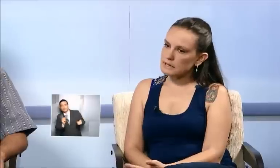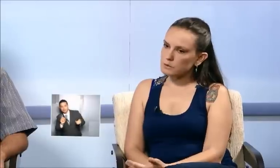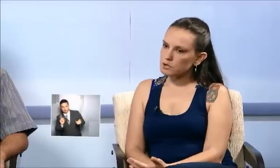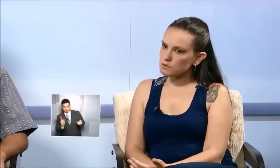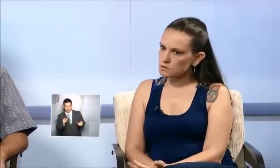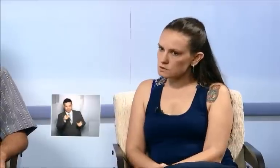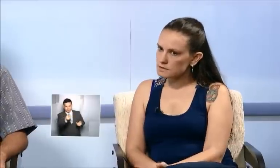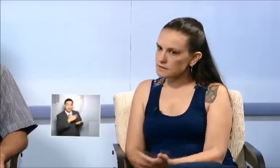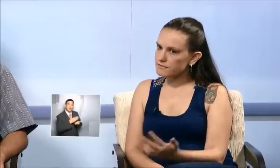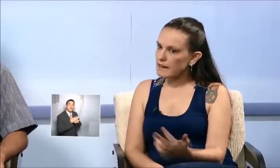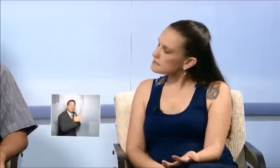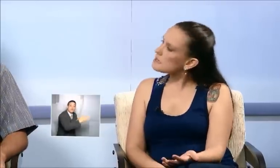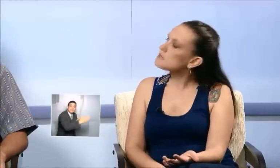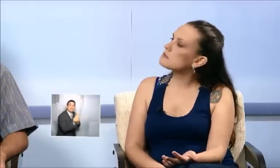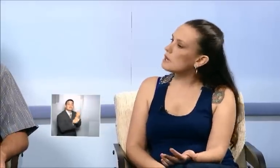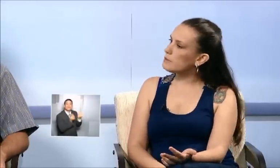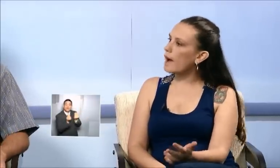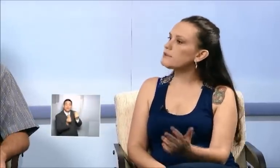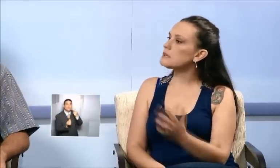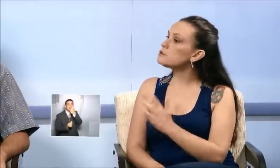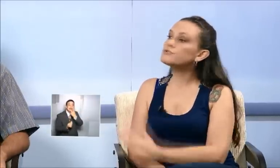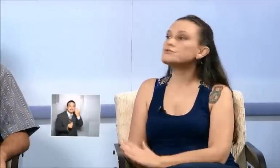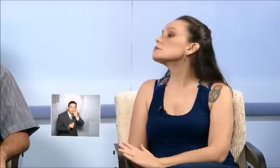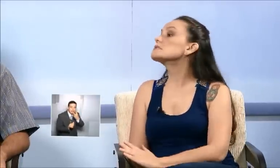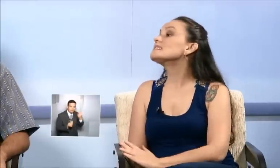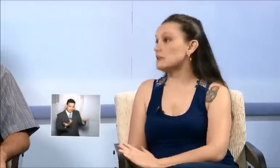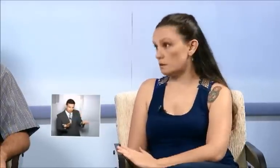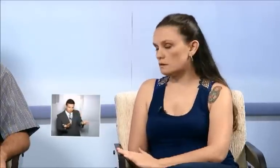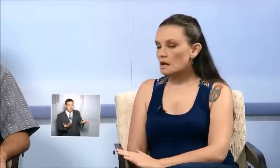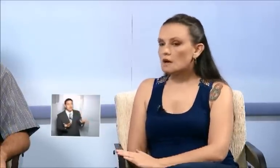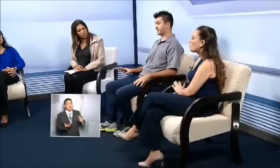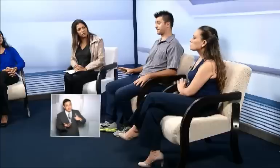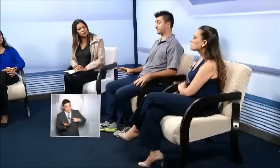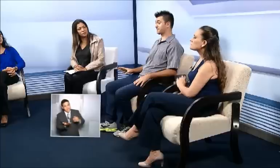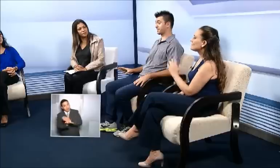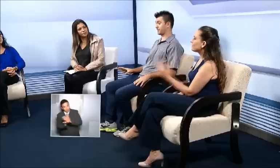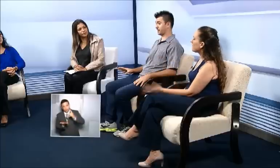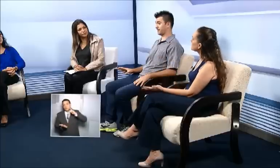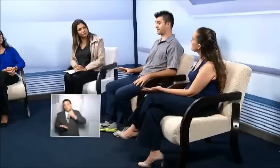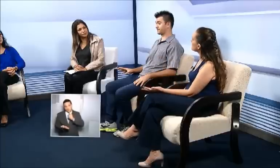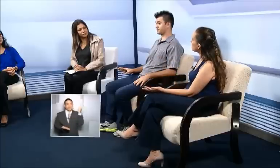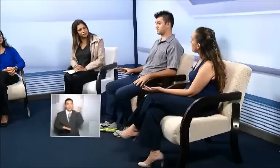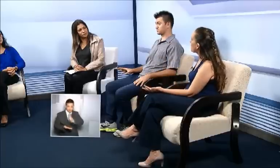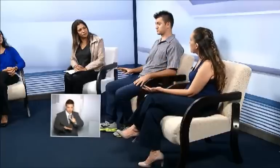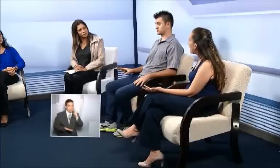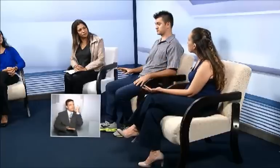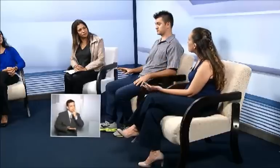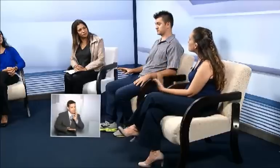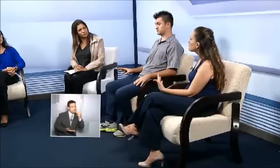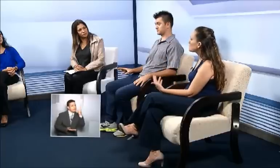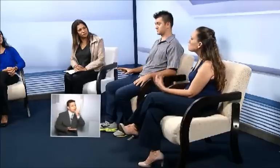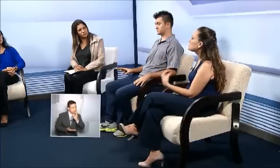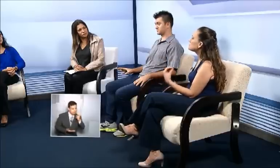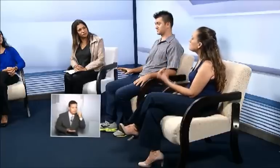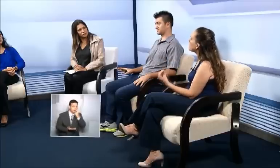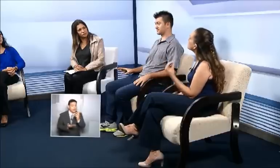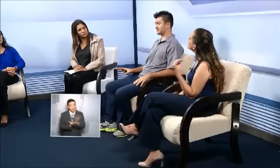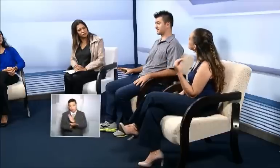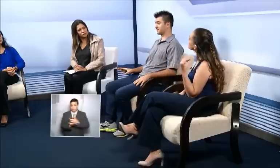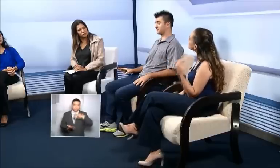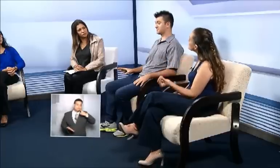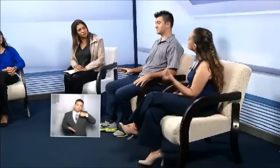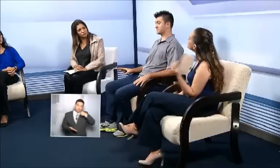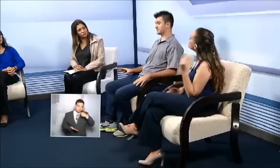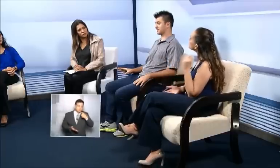Você tem muitos surdos que fazem leitura labial e tem muitos surdos que não. Certo. Os surdos que fazem a leitura labial foram os surdos que tiveram